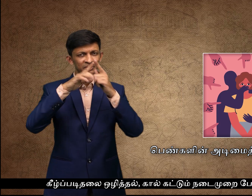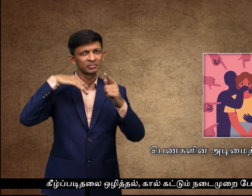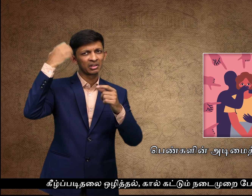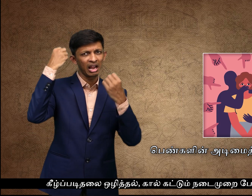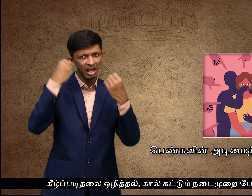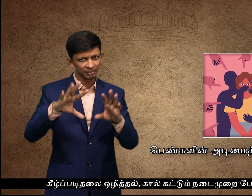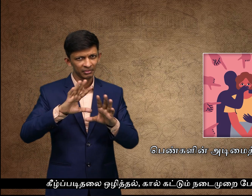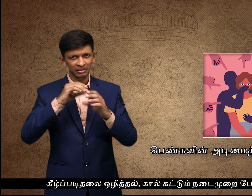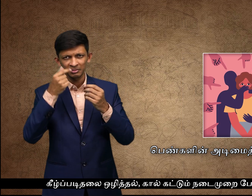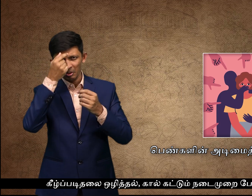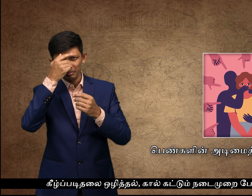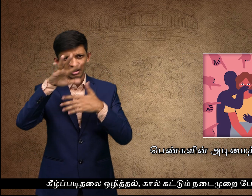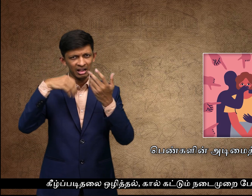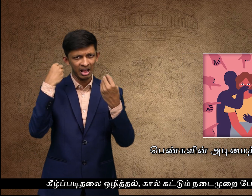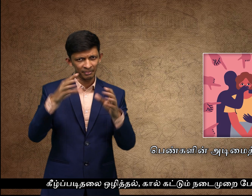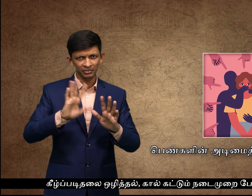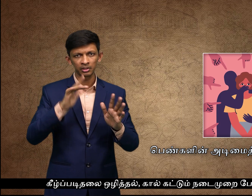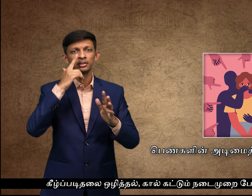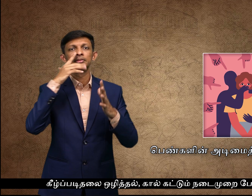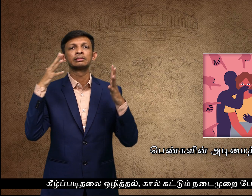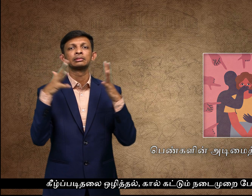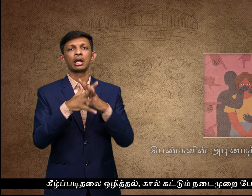கால் கட்டும் நடைமுறை போன்ற சமூகத்தில்